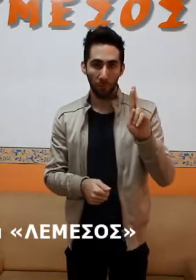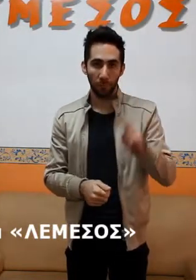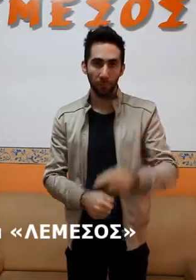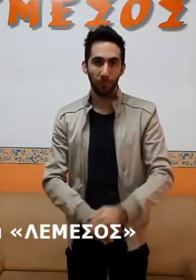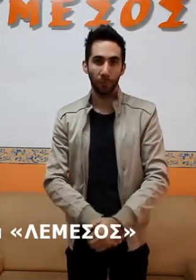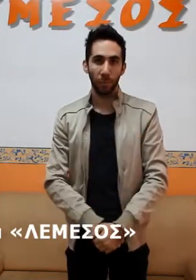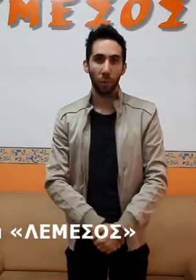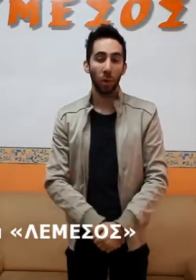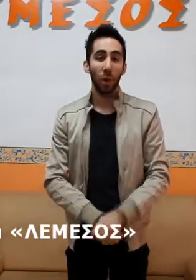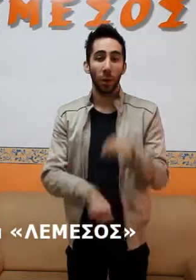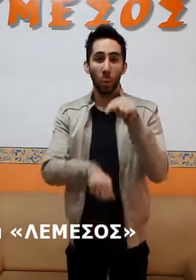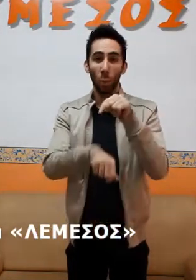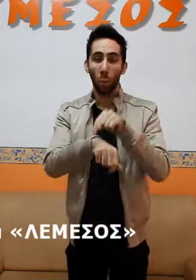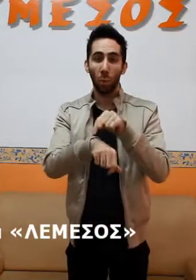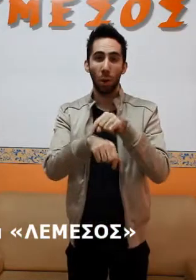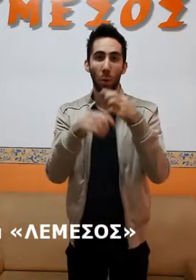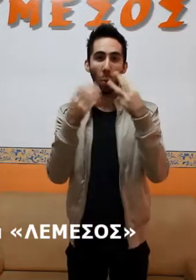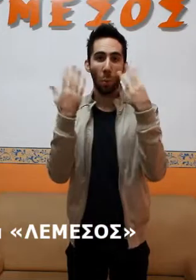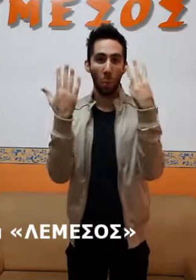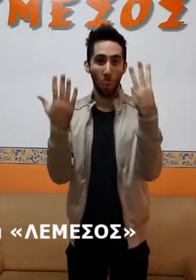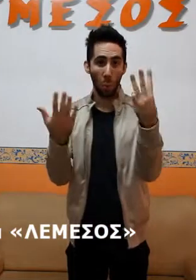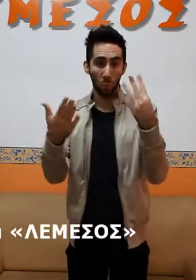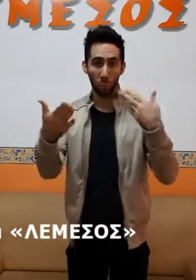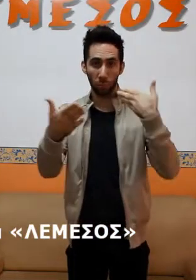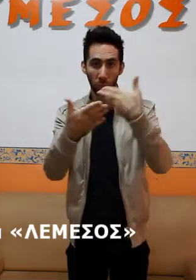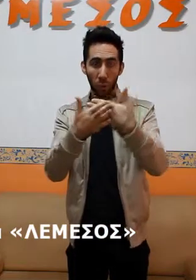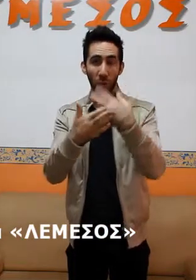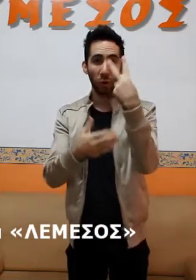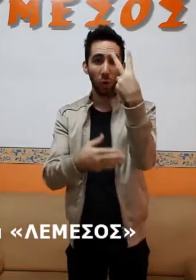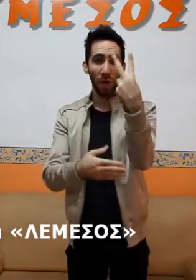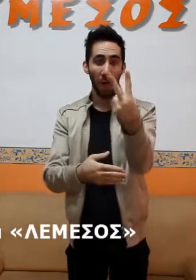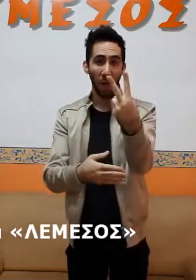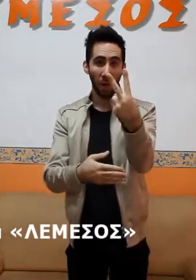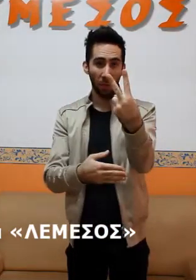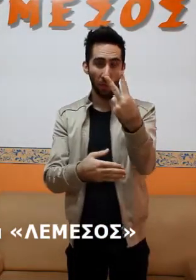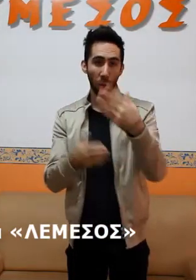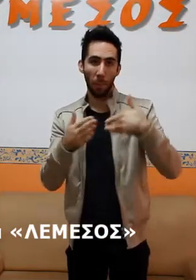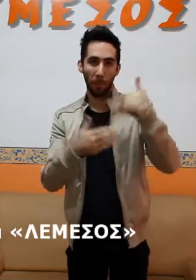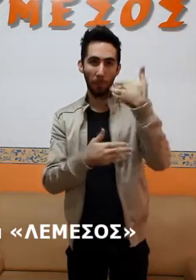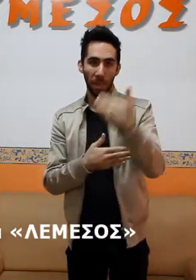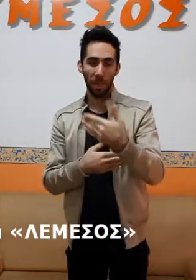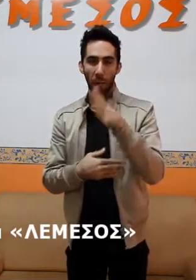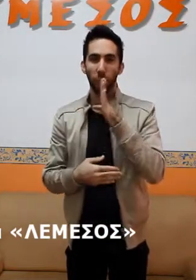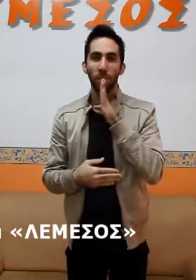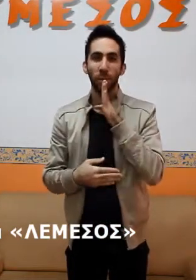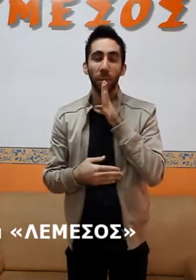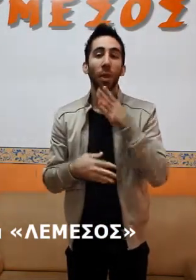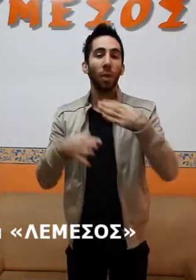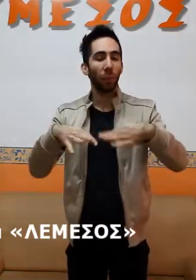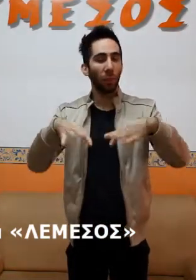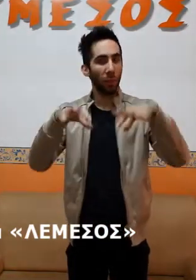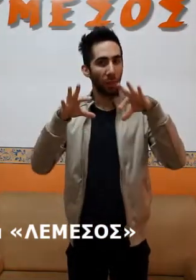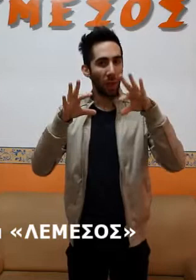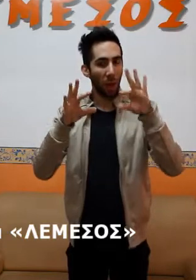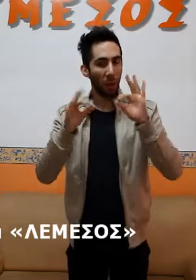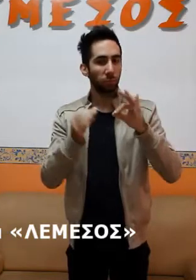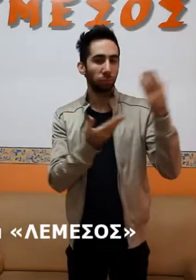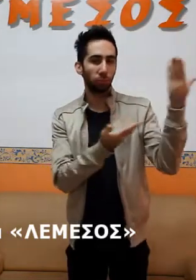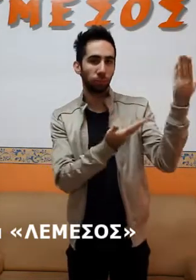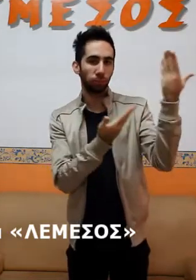από τις 8 έως τις 2 μετά μεσημβρία θα αρχίσει να δέχεται συμμετοχές για το